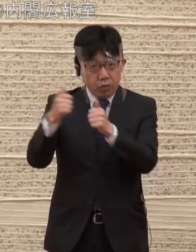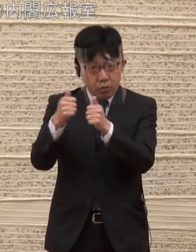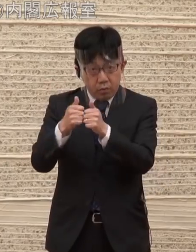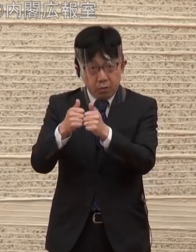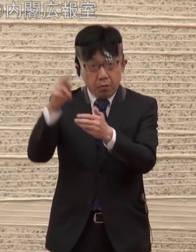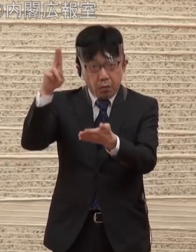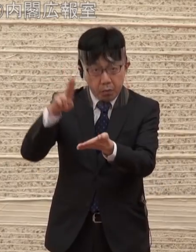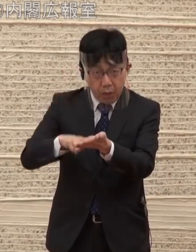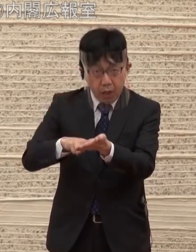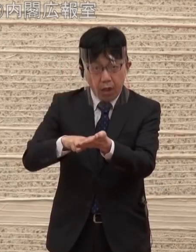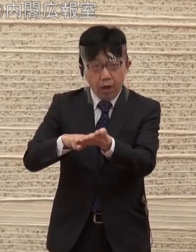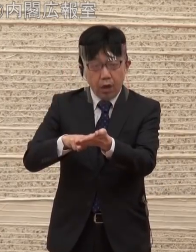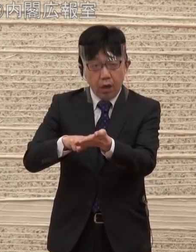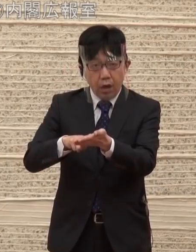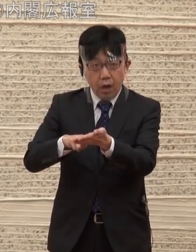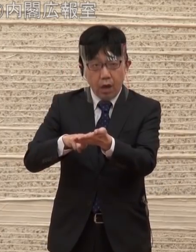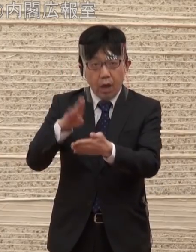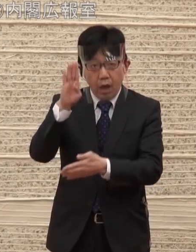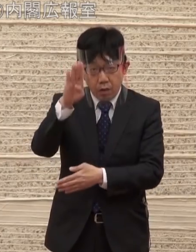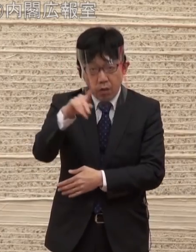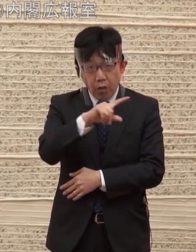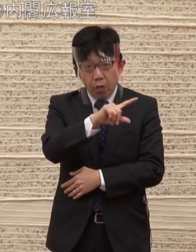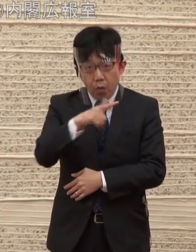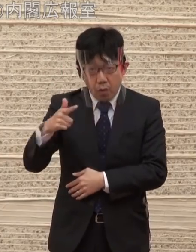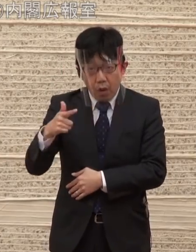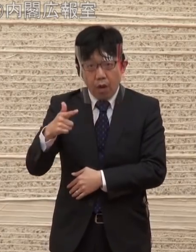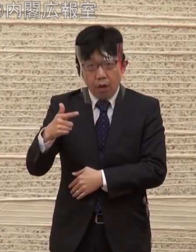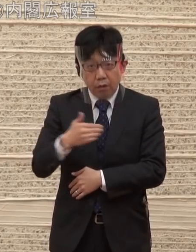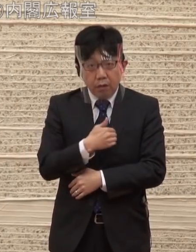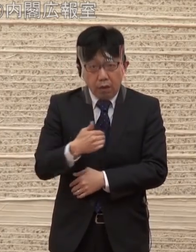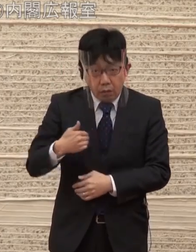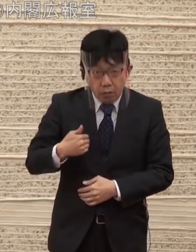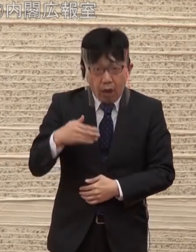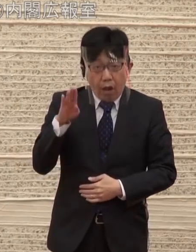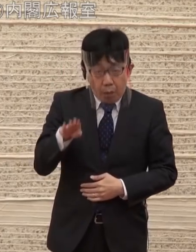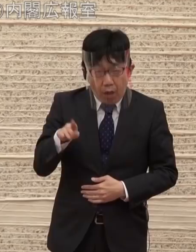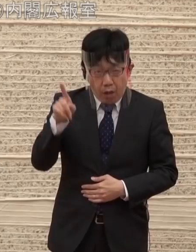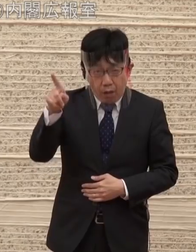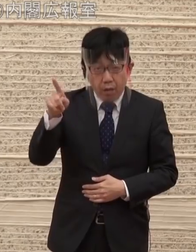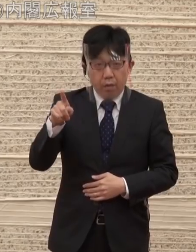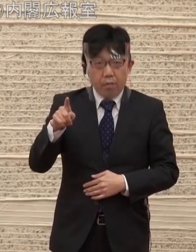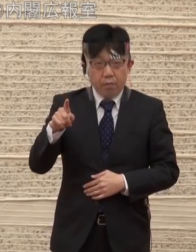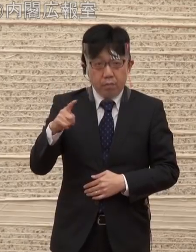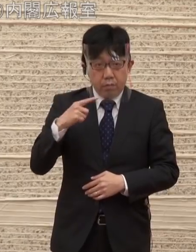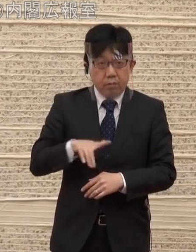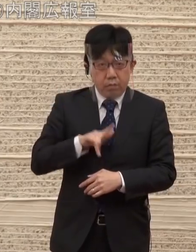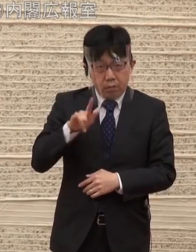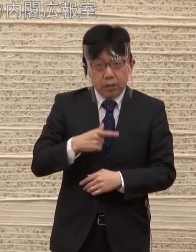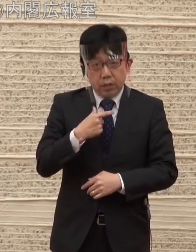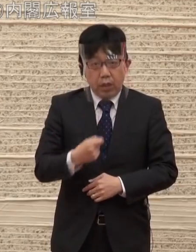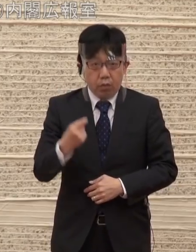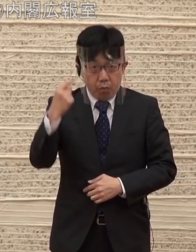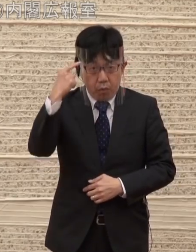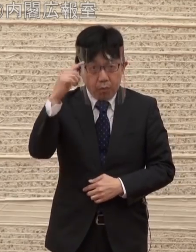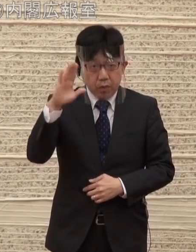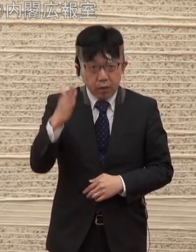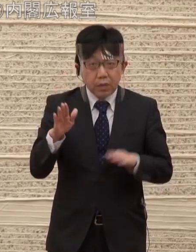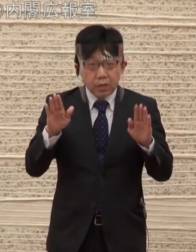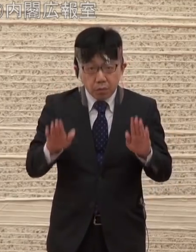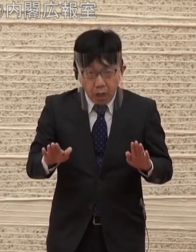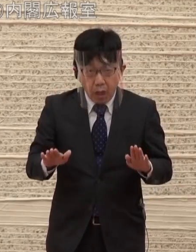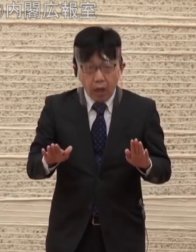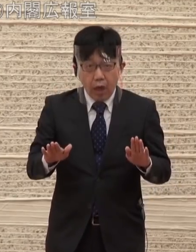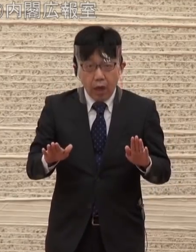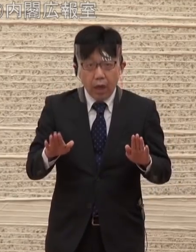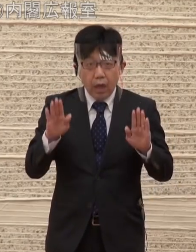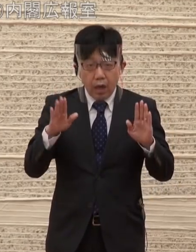初版の治療が許せば私も参加をしたいと考えておりますがまあ今現在ではまだか